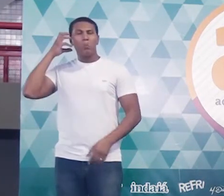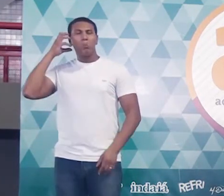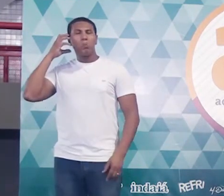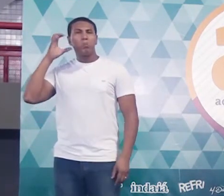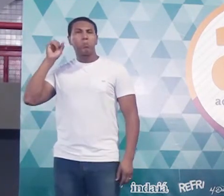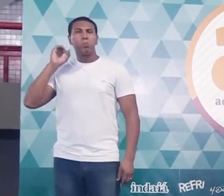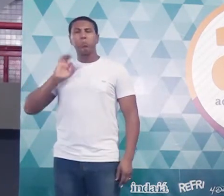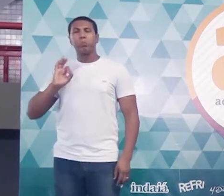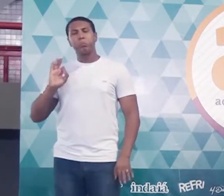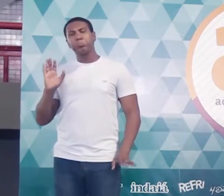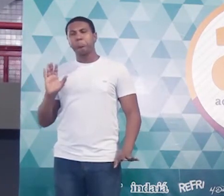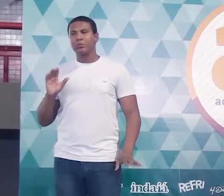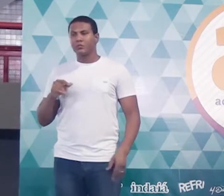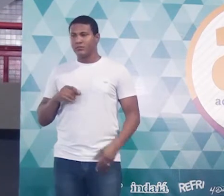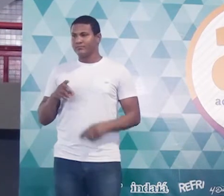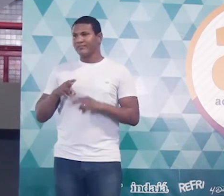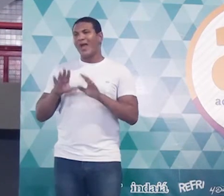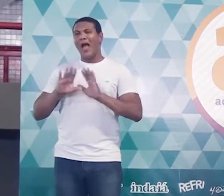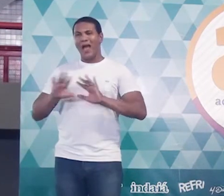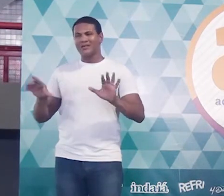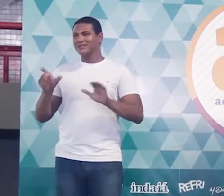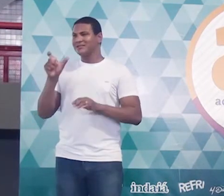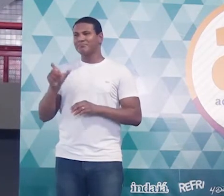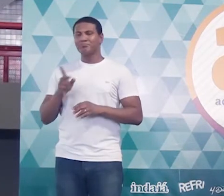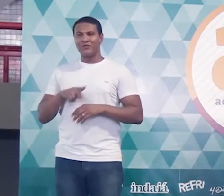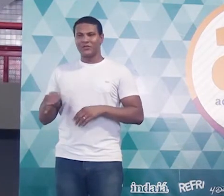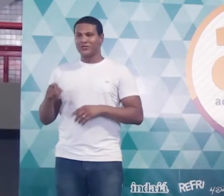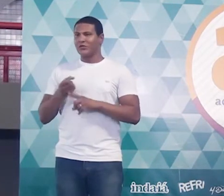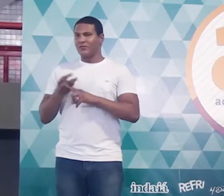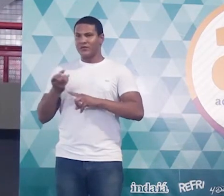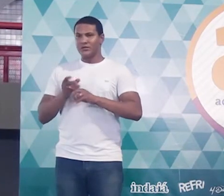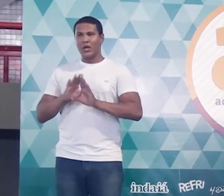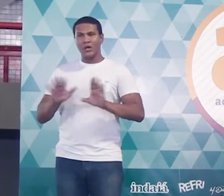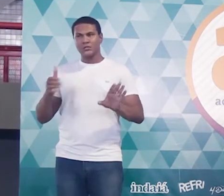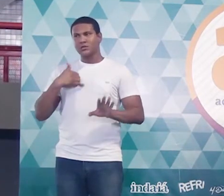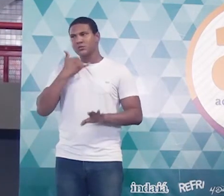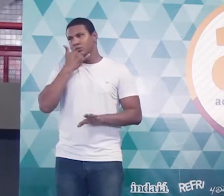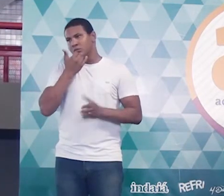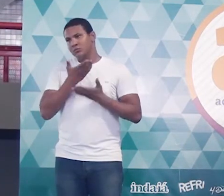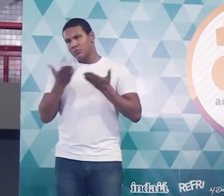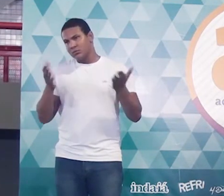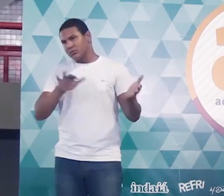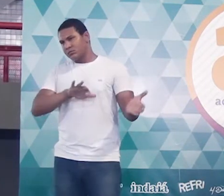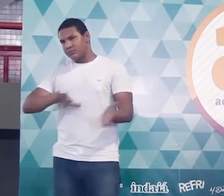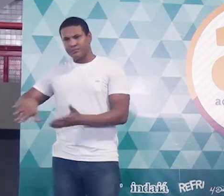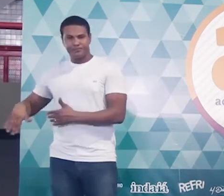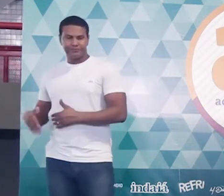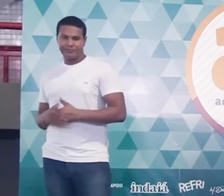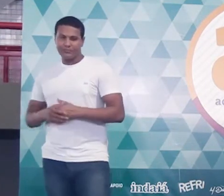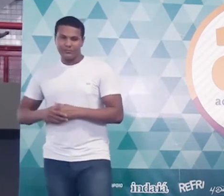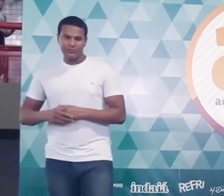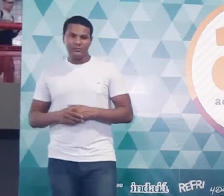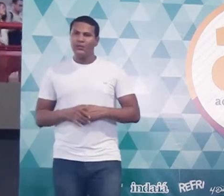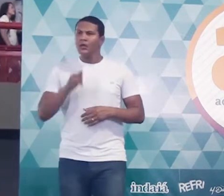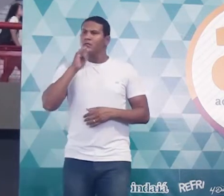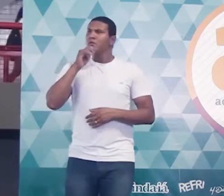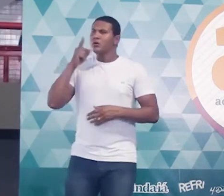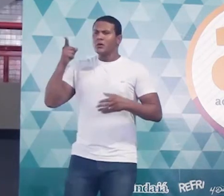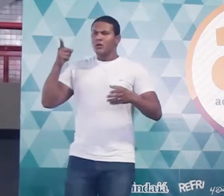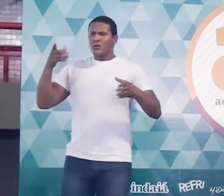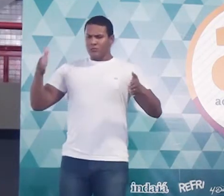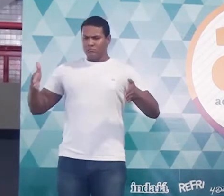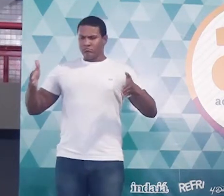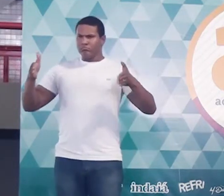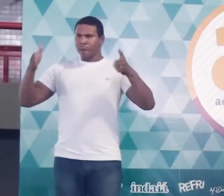Coisas de professor de física. O vidro fumê de um carro serve mesmo para proteger? Serve.